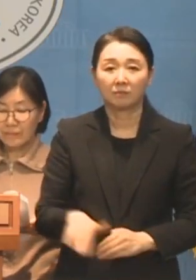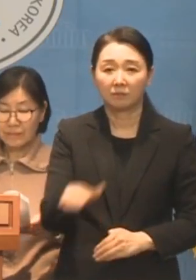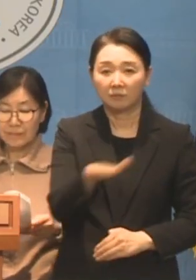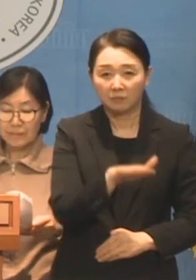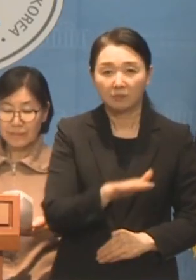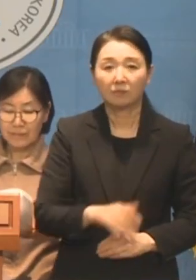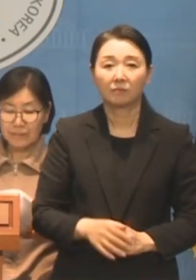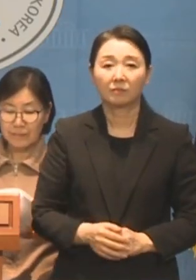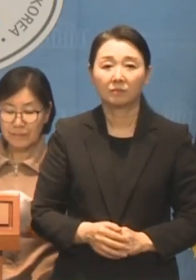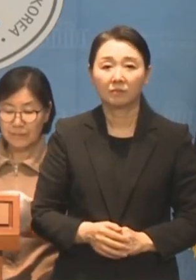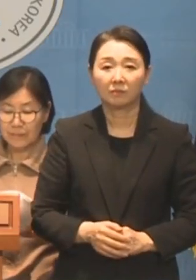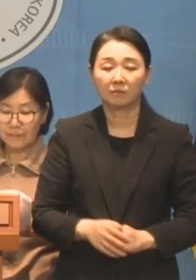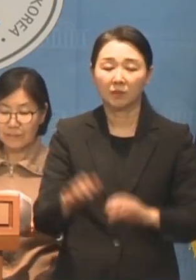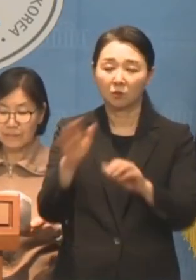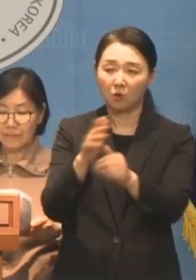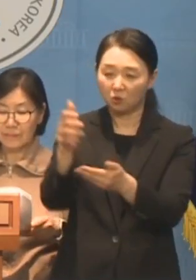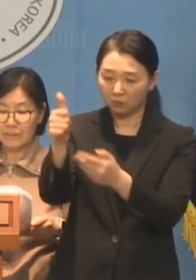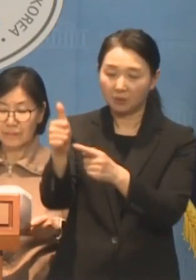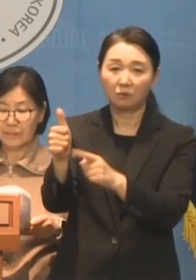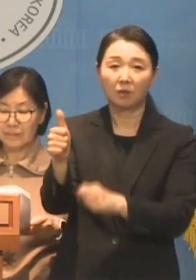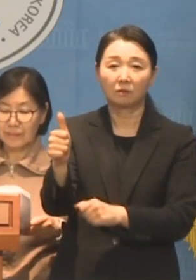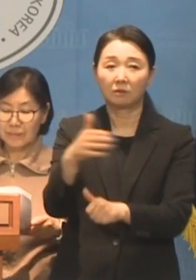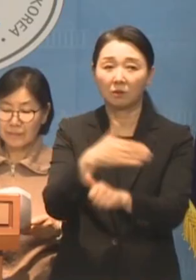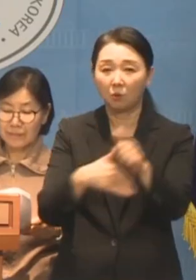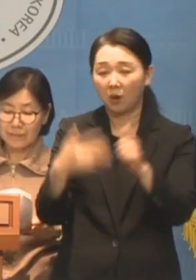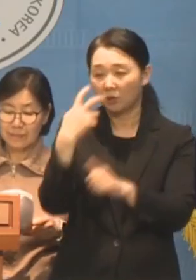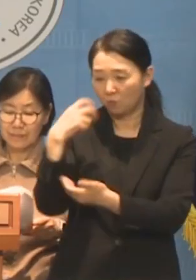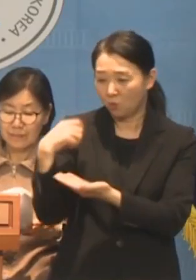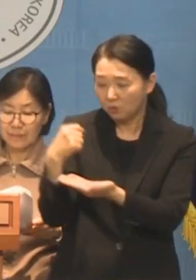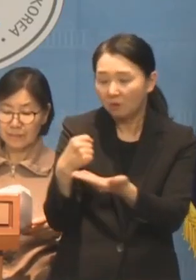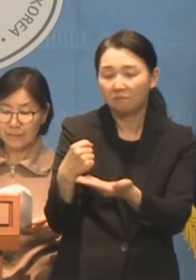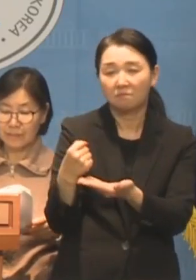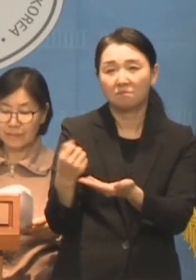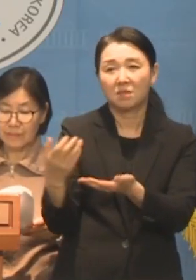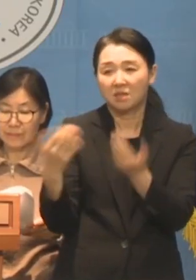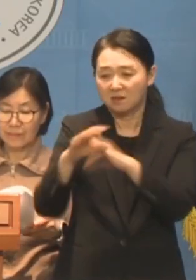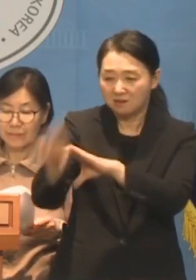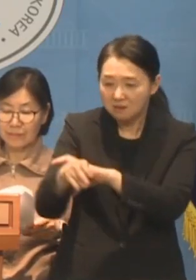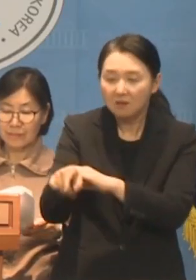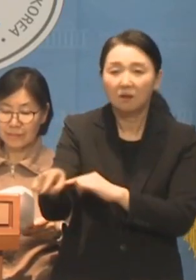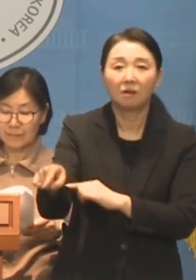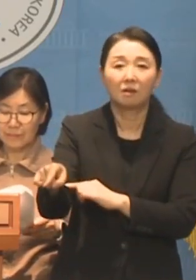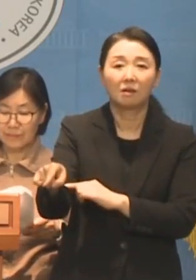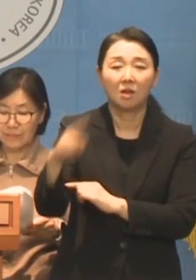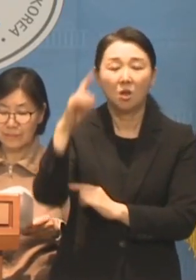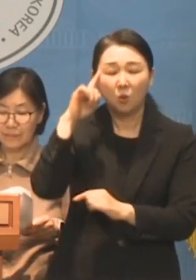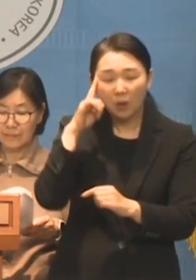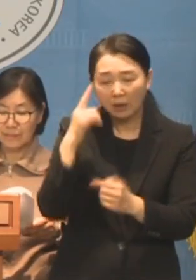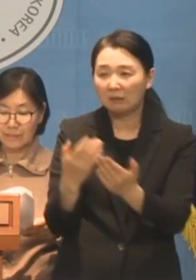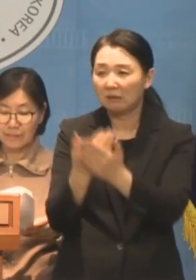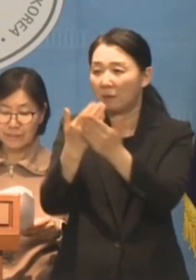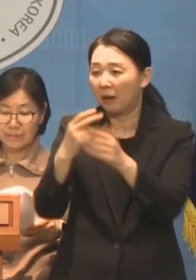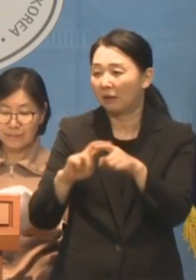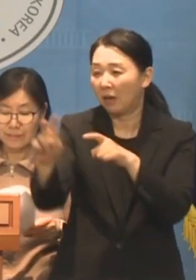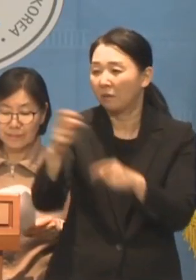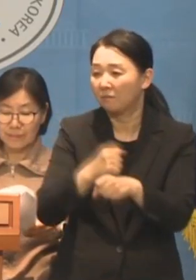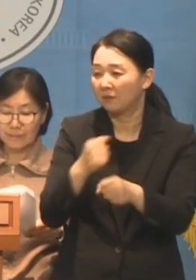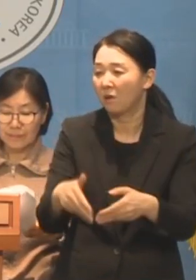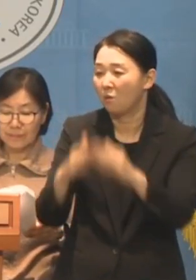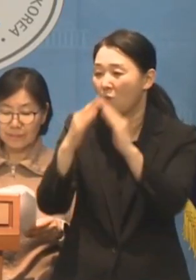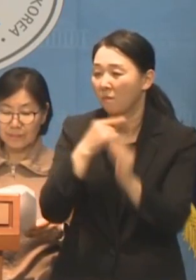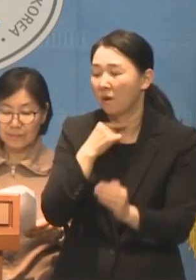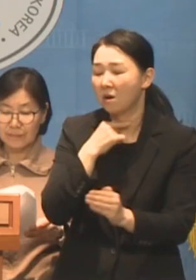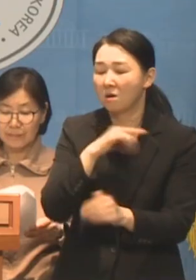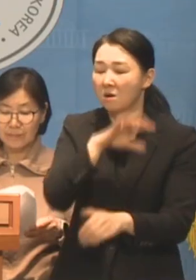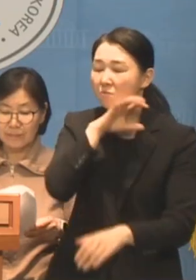우리는 김한섭 환경부 장관의 환경보전 책무 방기 및 노골적인 개발 편승 시도를 강력히